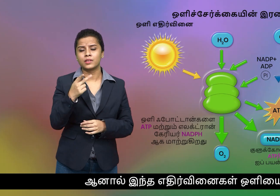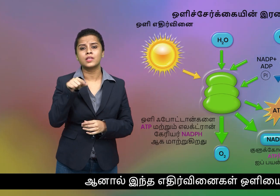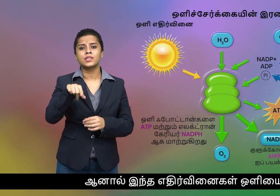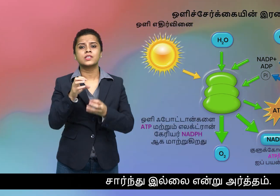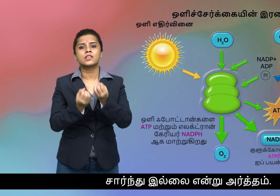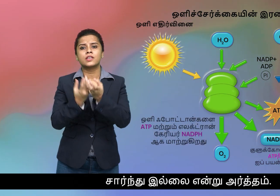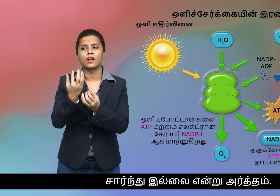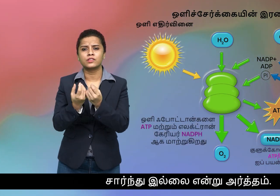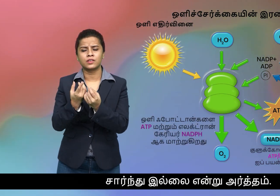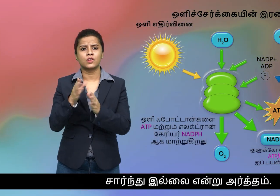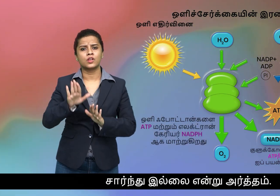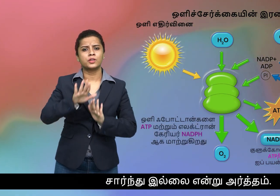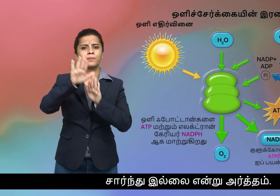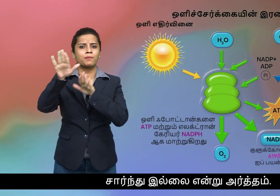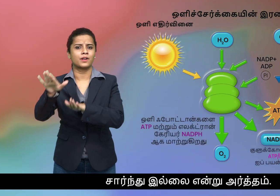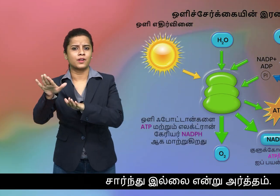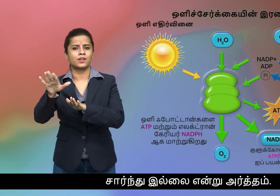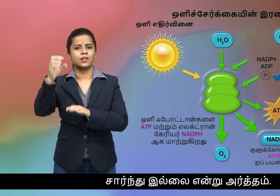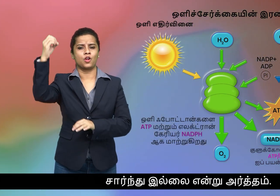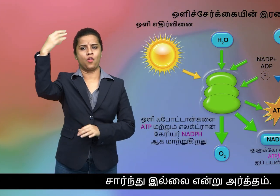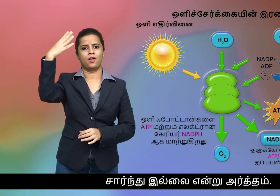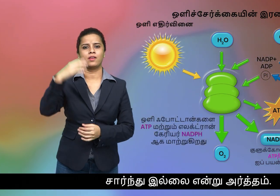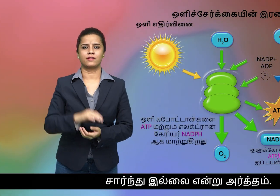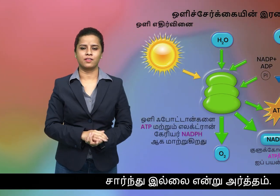ஒளியை சார்ந்து இல்லை என்று அர்த்தம்.